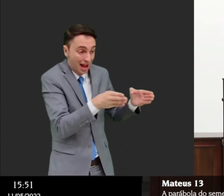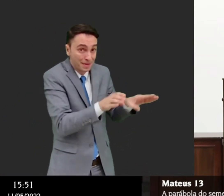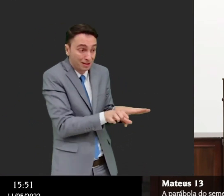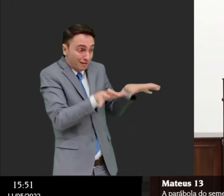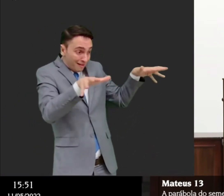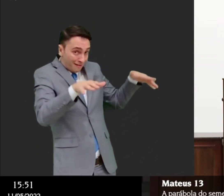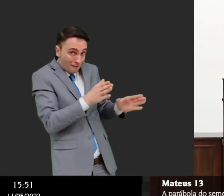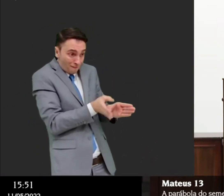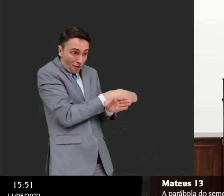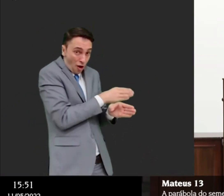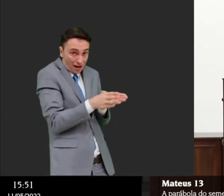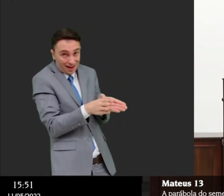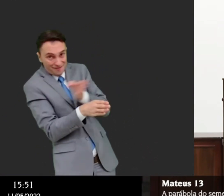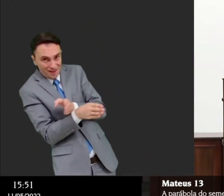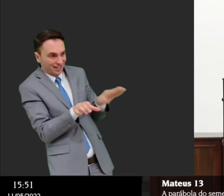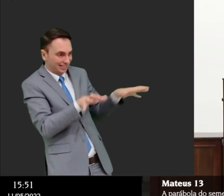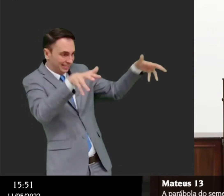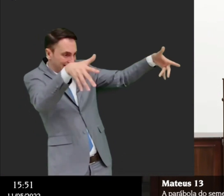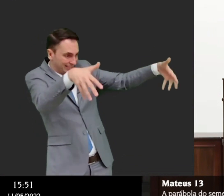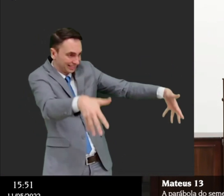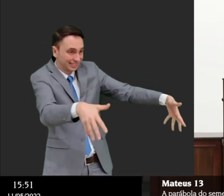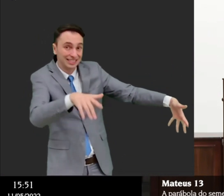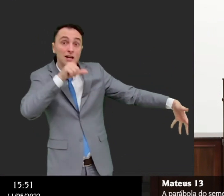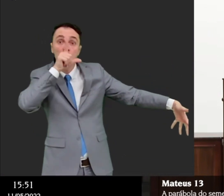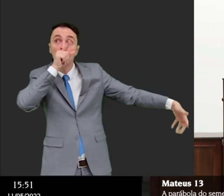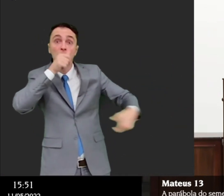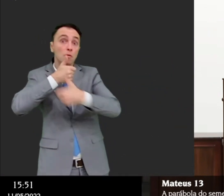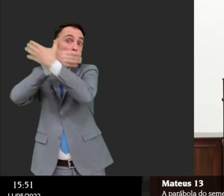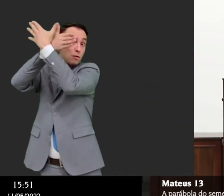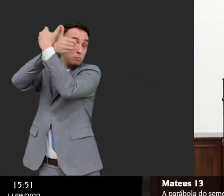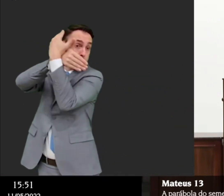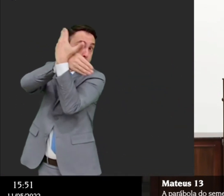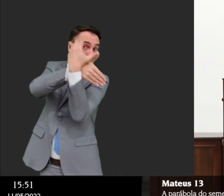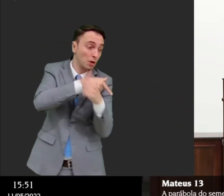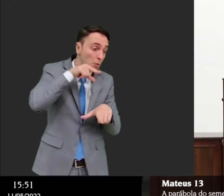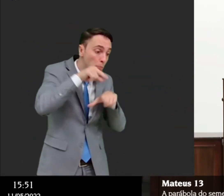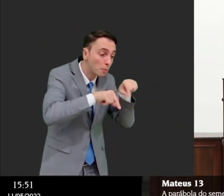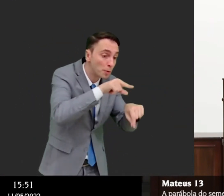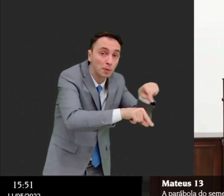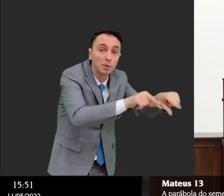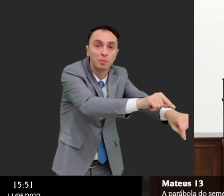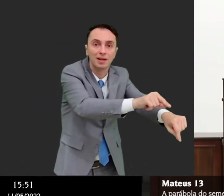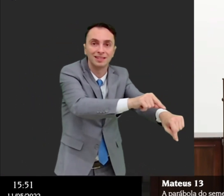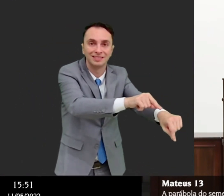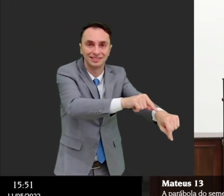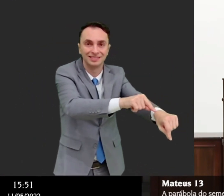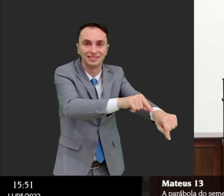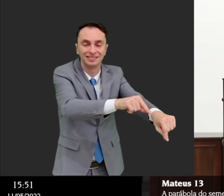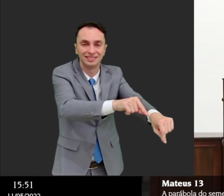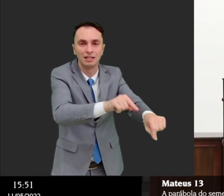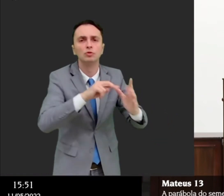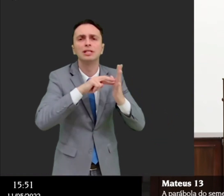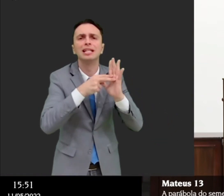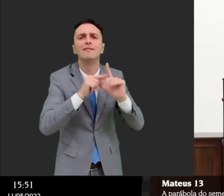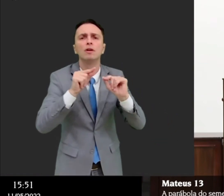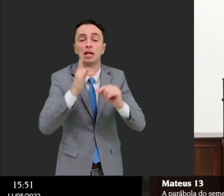aves levaram. Não teve tempo de mostrar, é os que se batizam e vêm tão